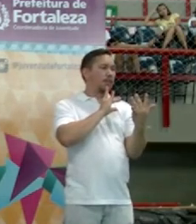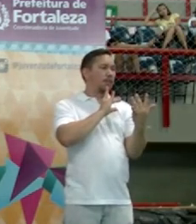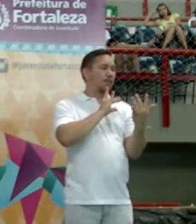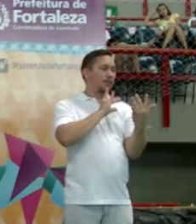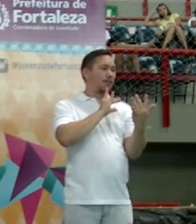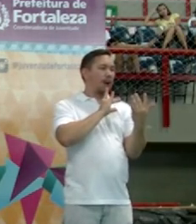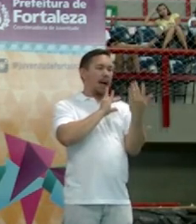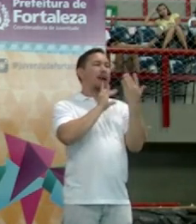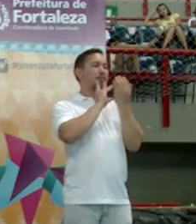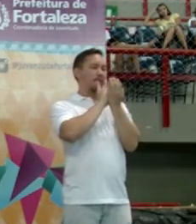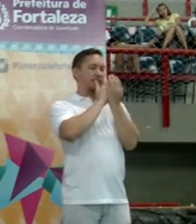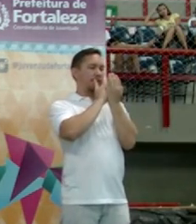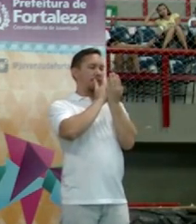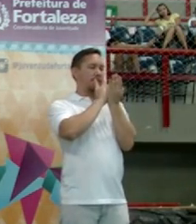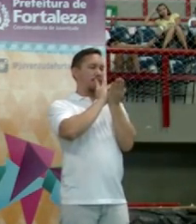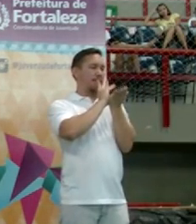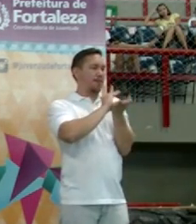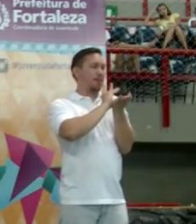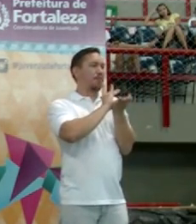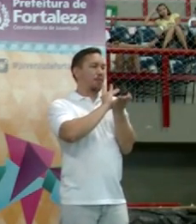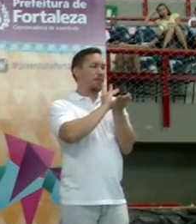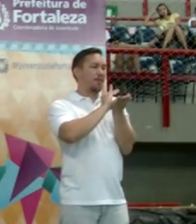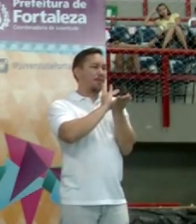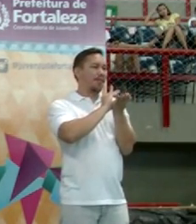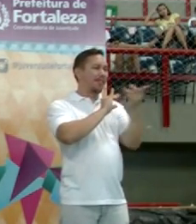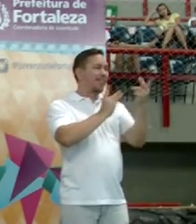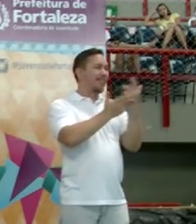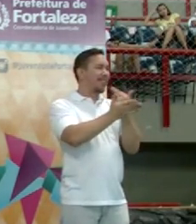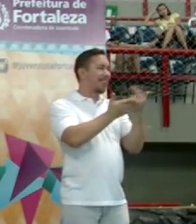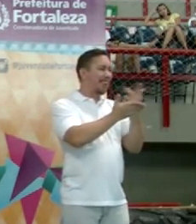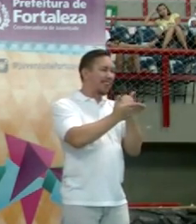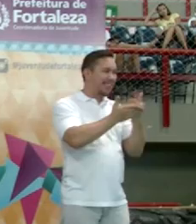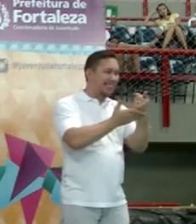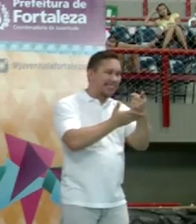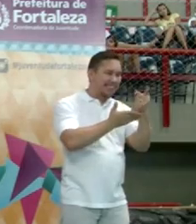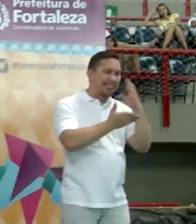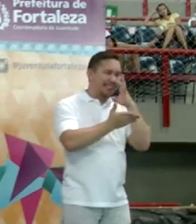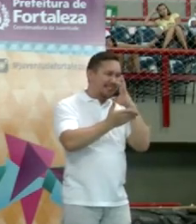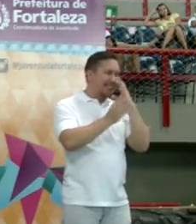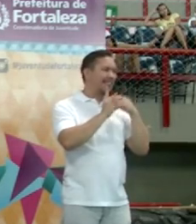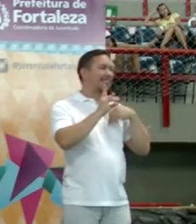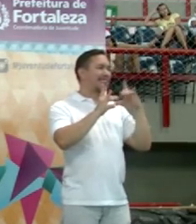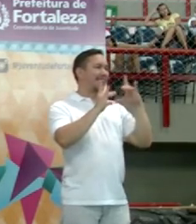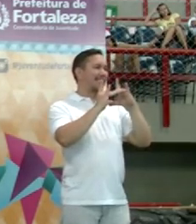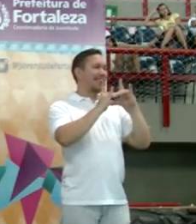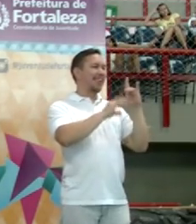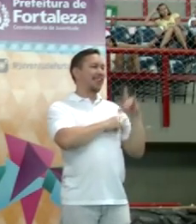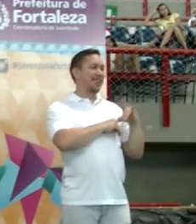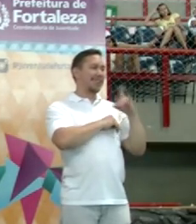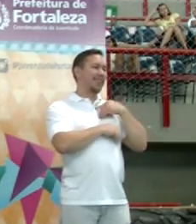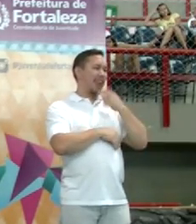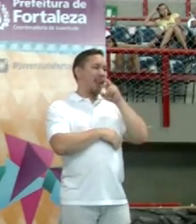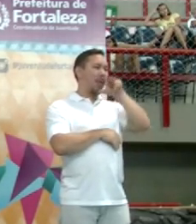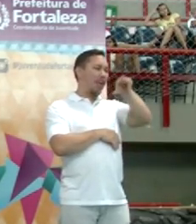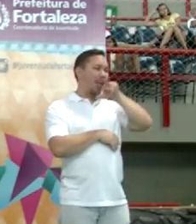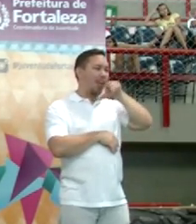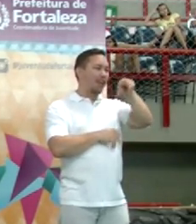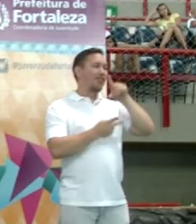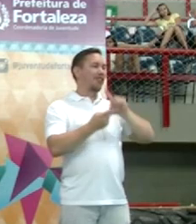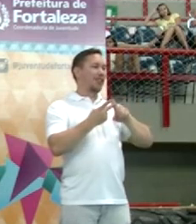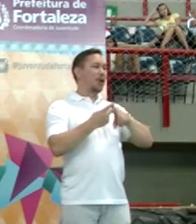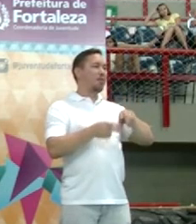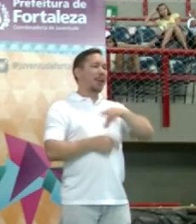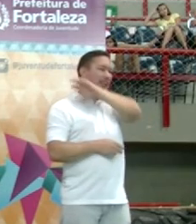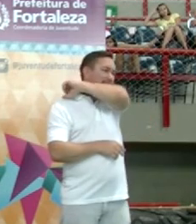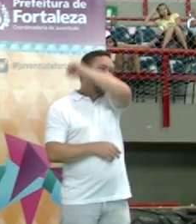que descer um portão, que você vê nos desenhos, vê nas coisas, né? Caverna do Dragão, tinha um clássico lá, Castelo de